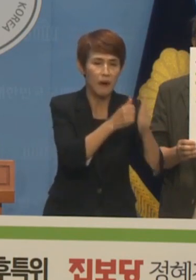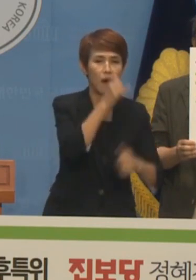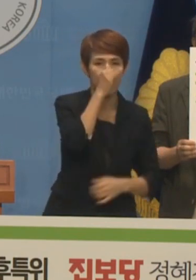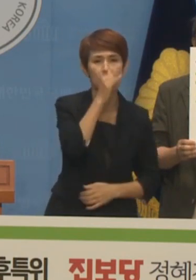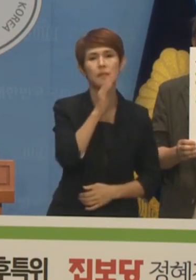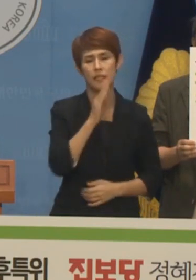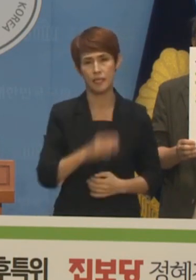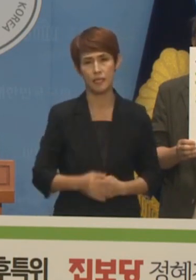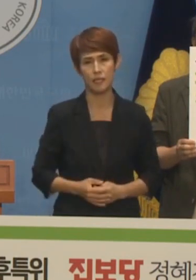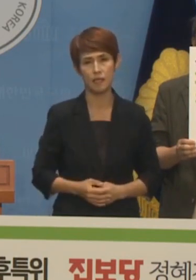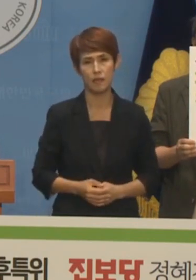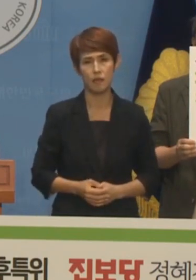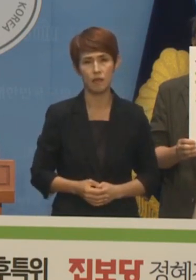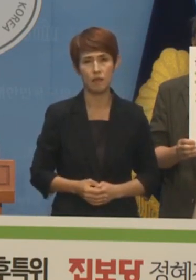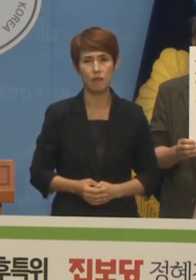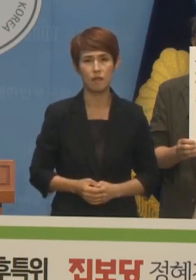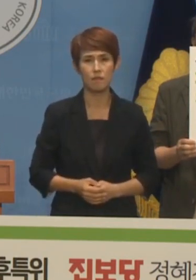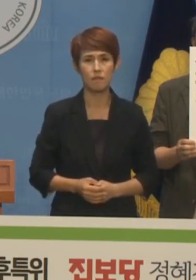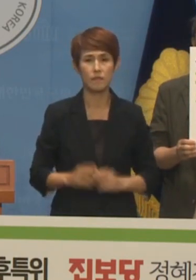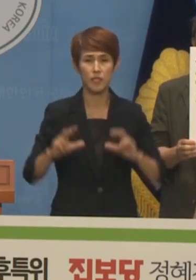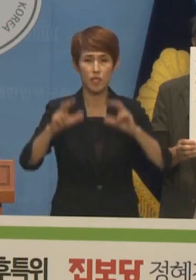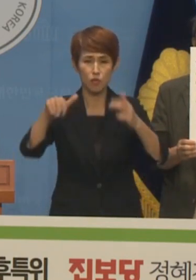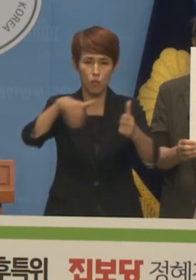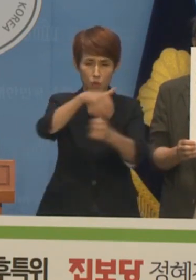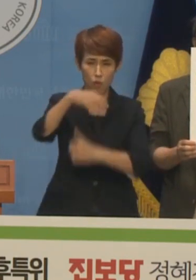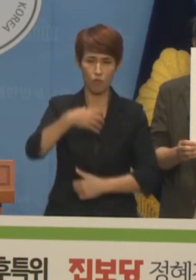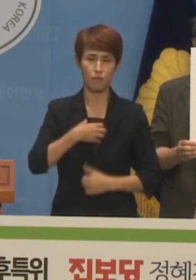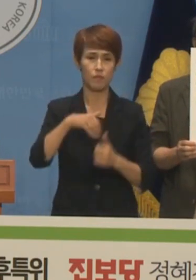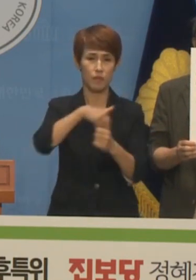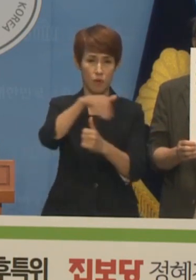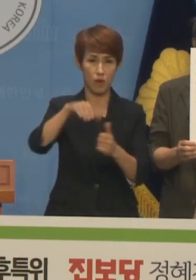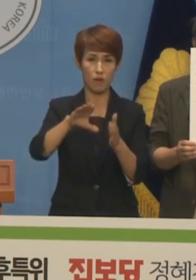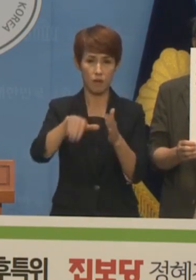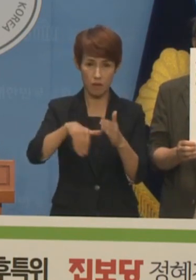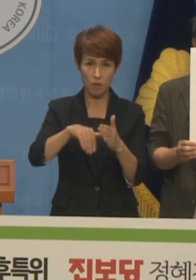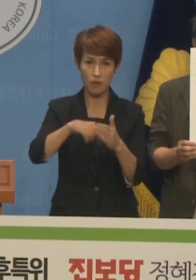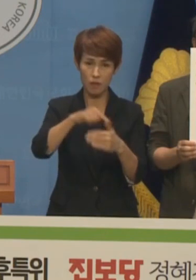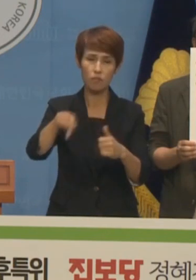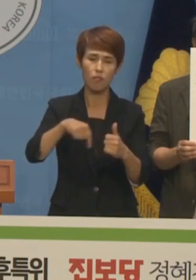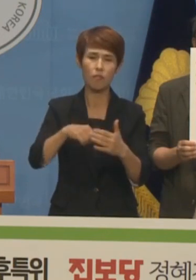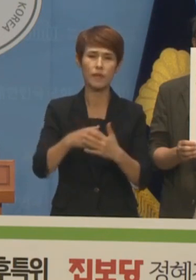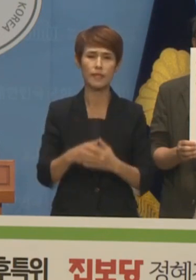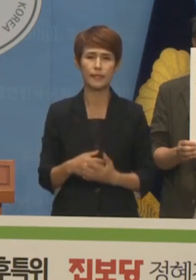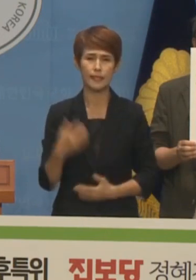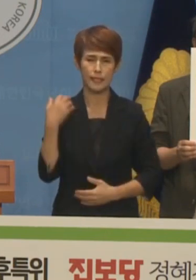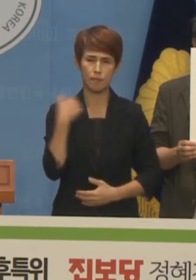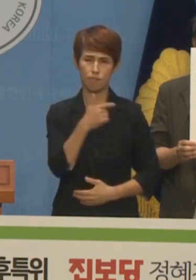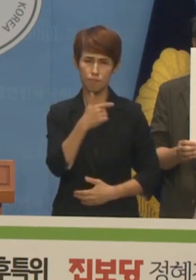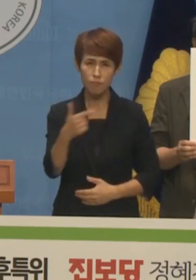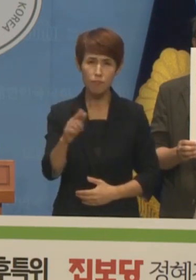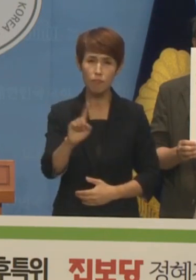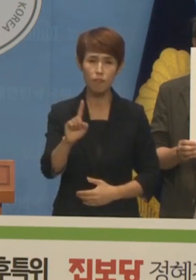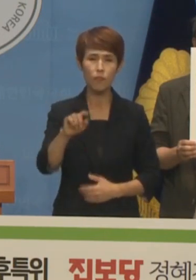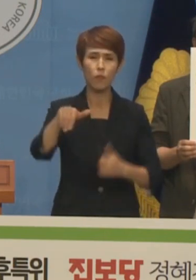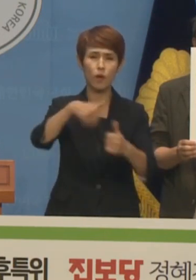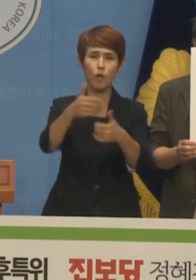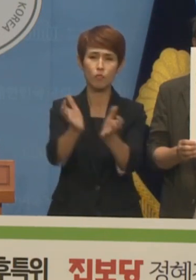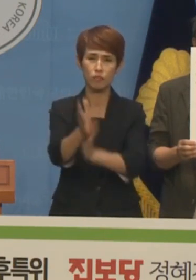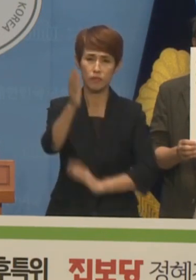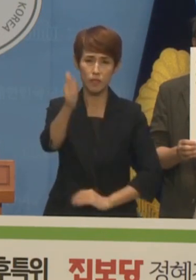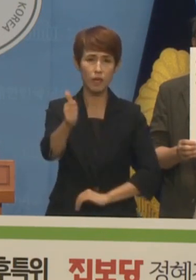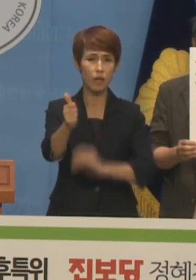보여주었습니다. 전 지구적인 환경 위기 속에서 선진국으로서 그 어느 때보다 책임이 막중한 환경부의